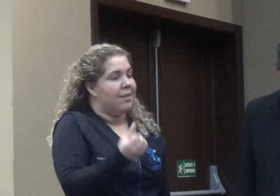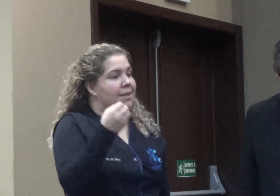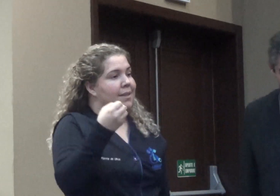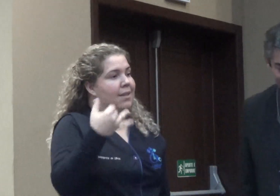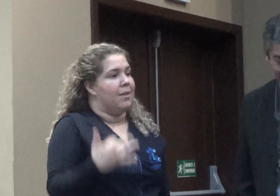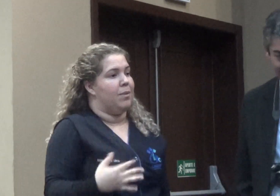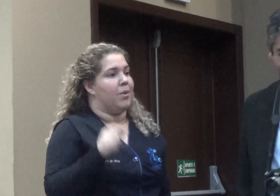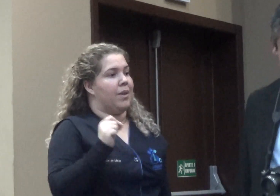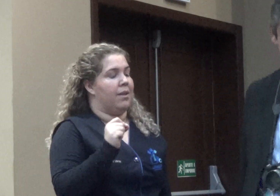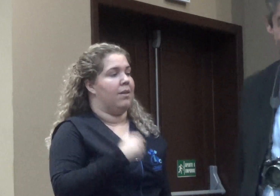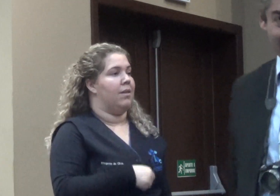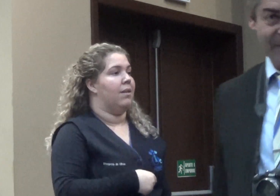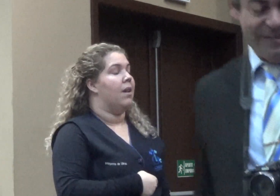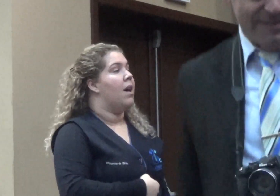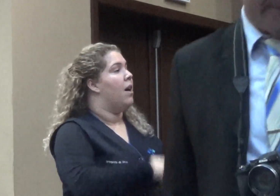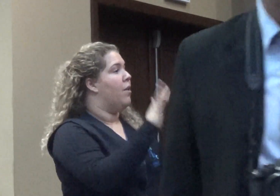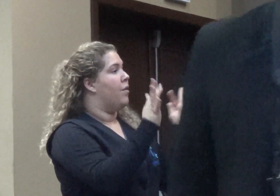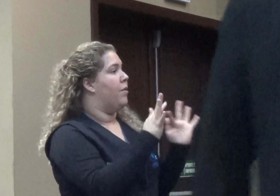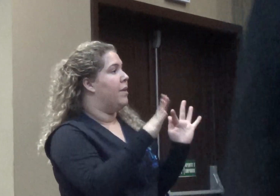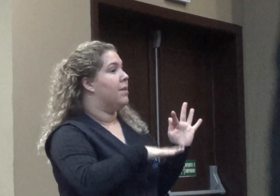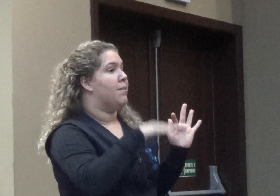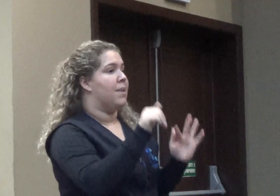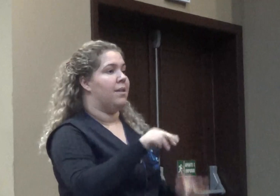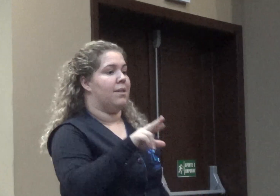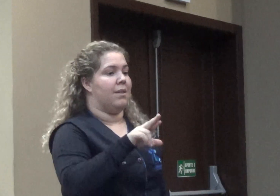são os reumatologistas.